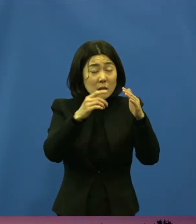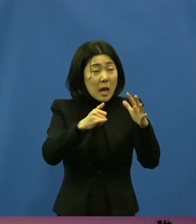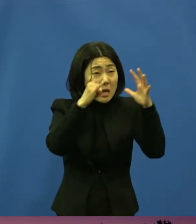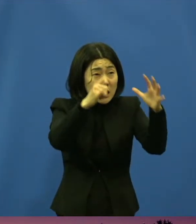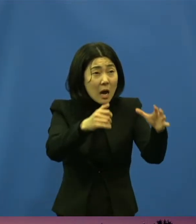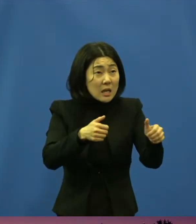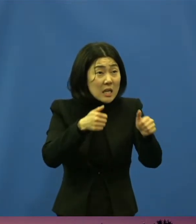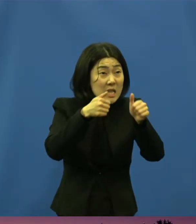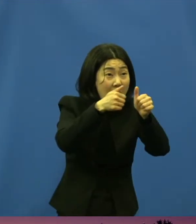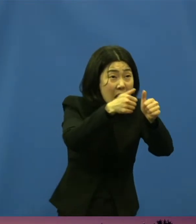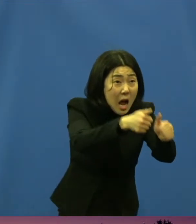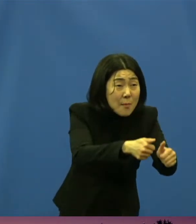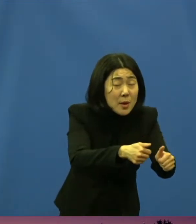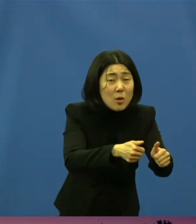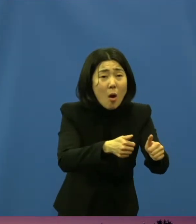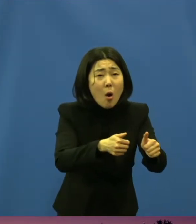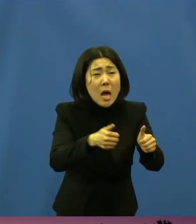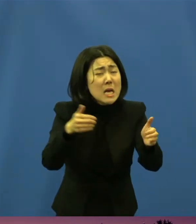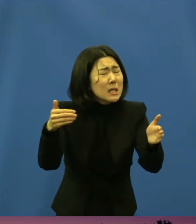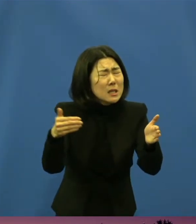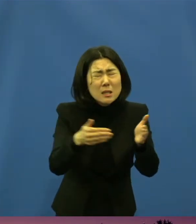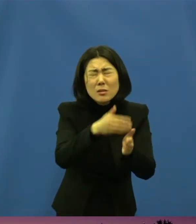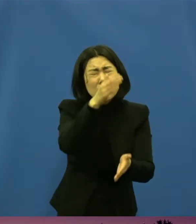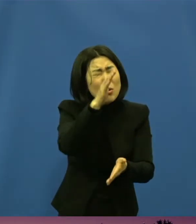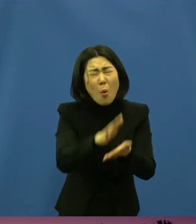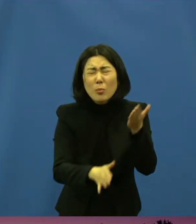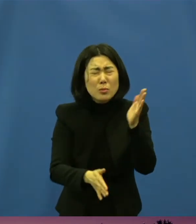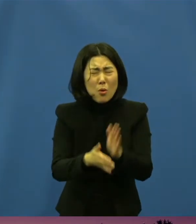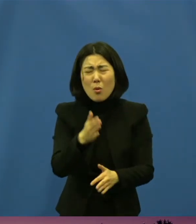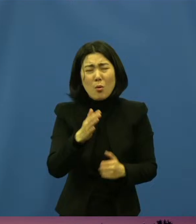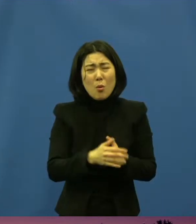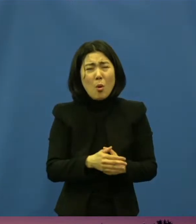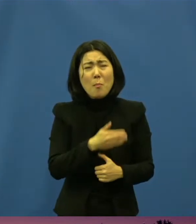왜? 세상의 문화는 우리를 가만히 두지 않는다는 거예요.